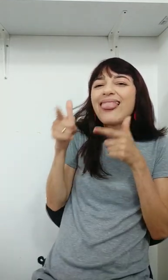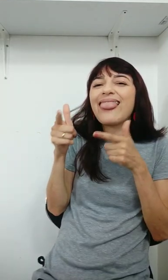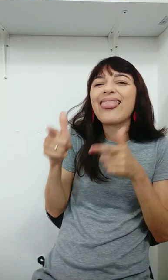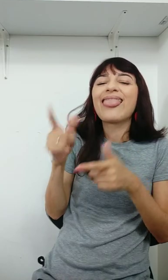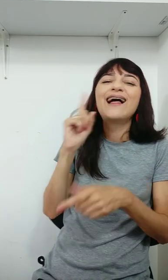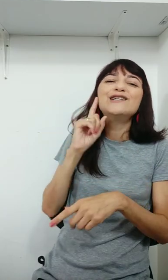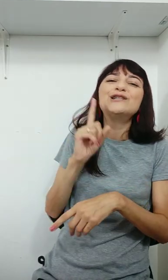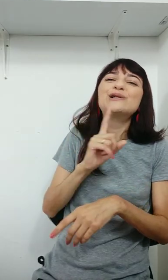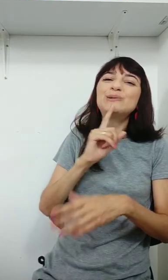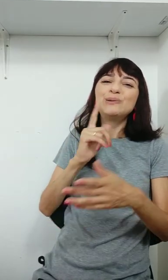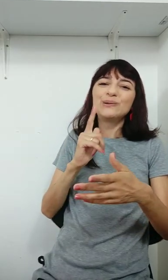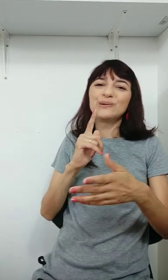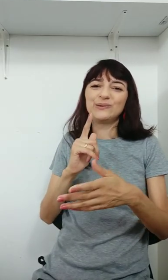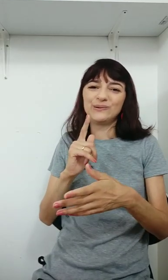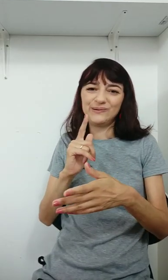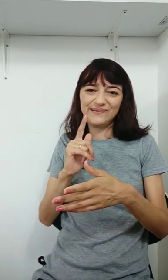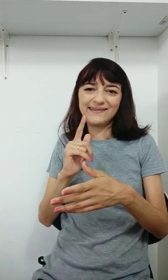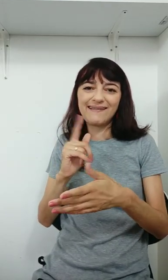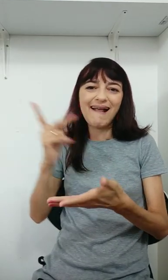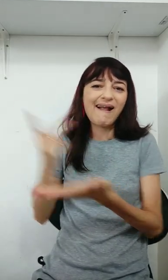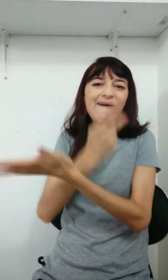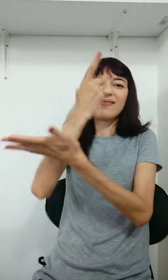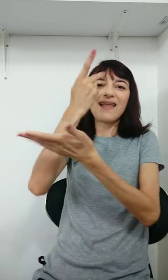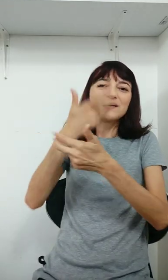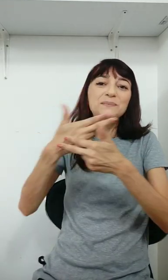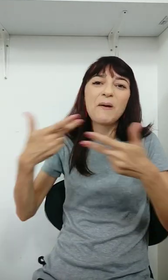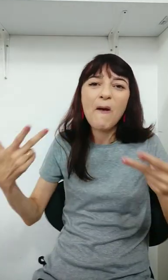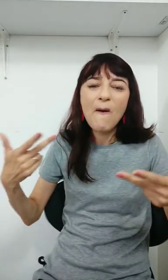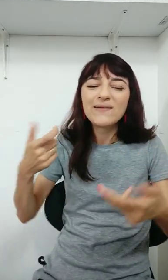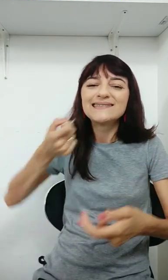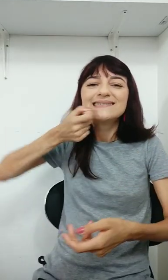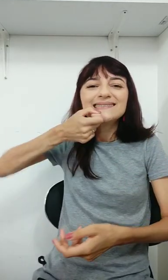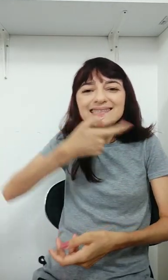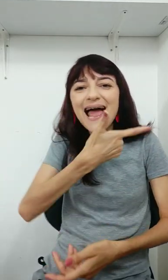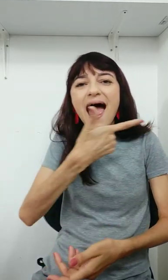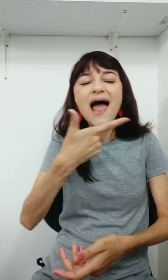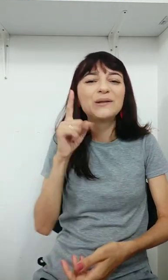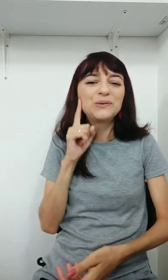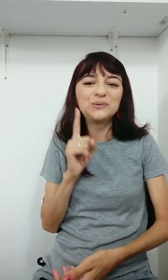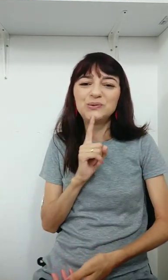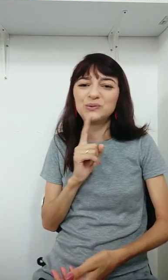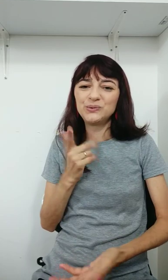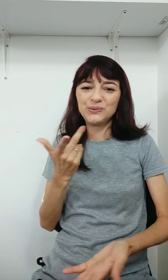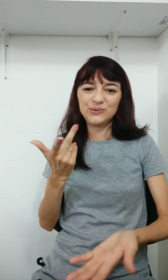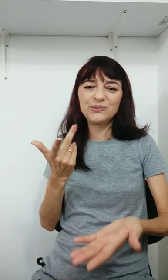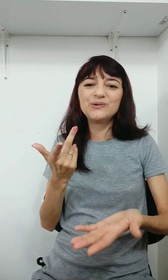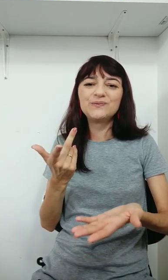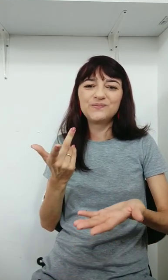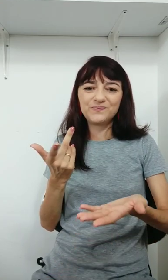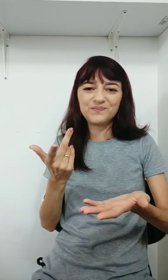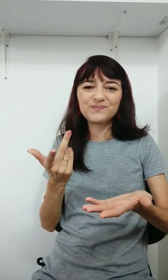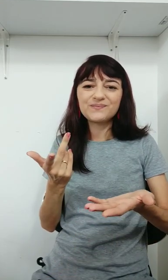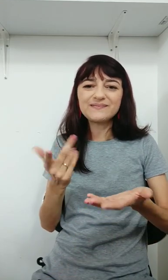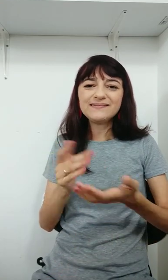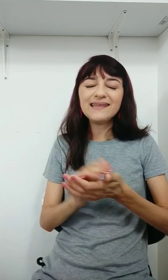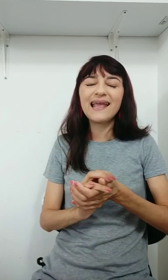Às vezes essas piadas envolvem surdos, intérpretes, então assim, você precisa conhecer um pouco da cultura surda para entender